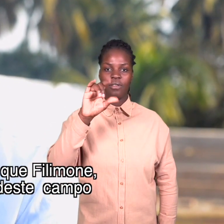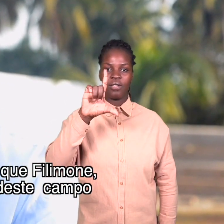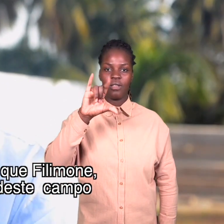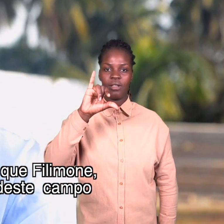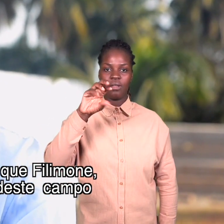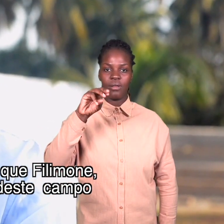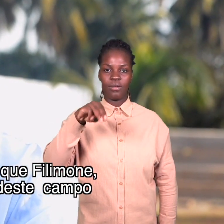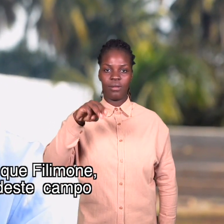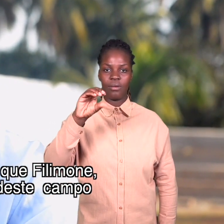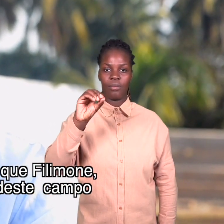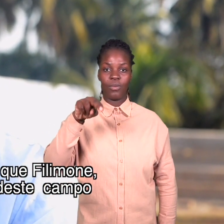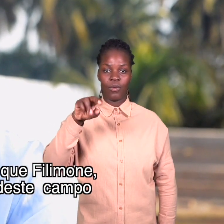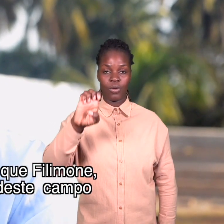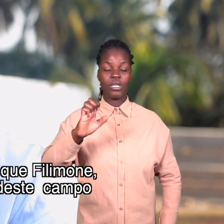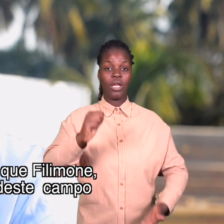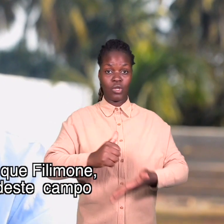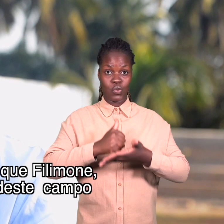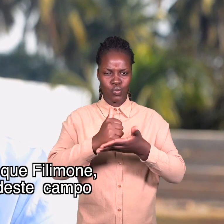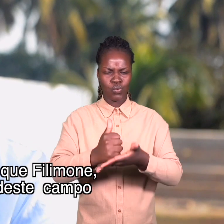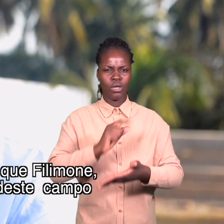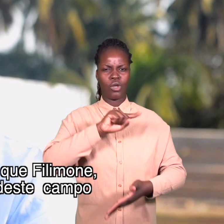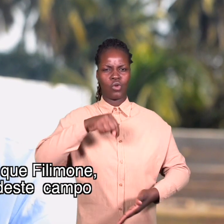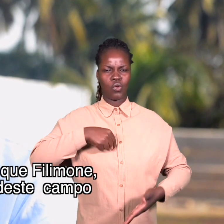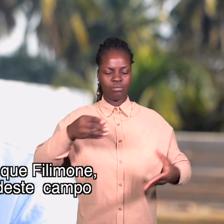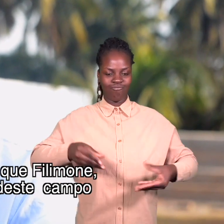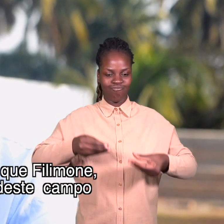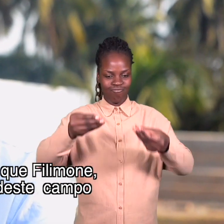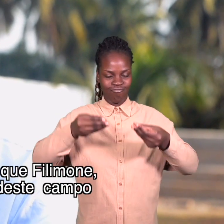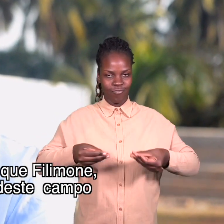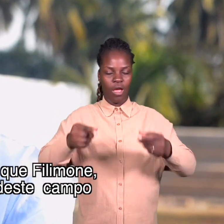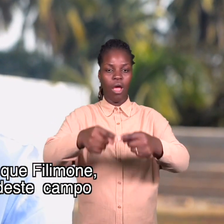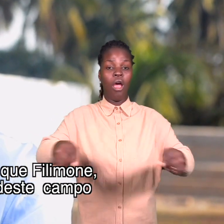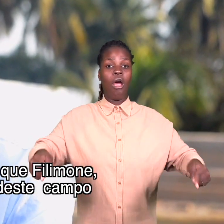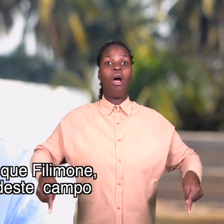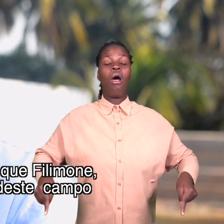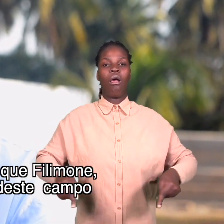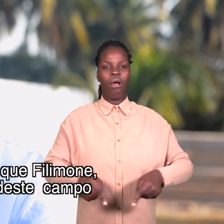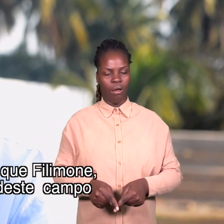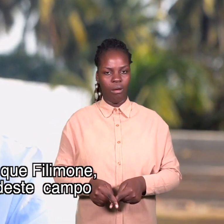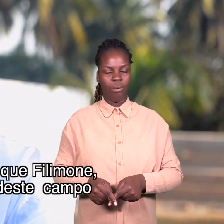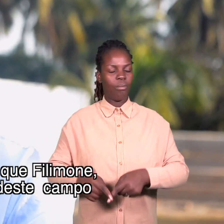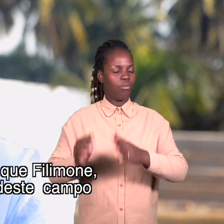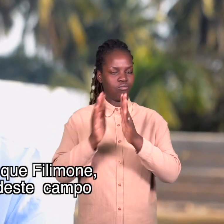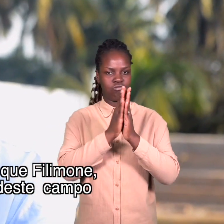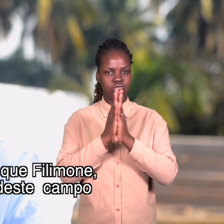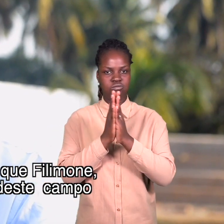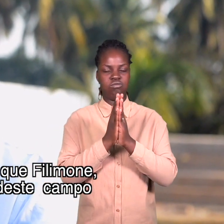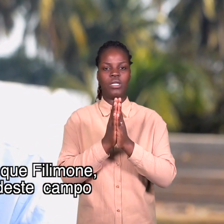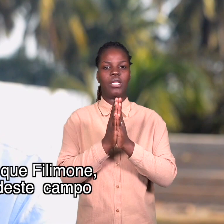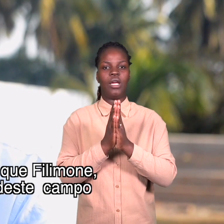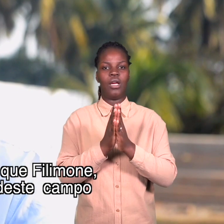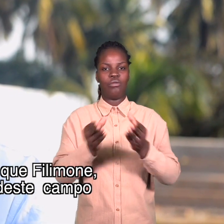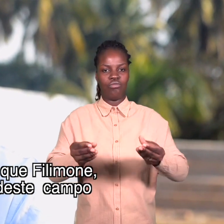Estamos felizes pelo apoio que Filimone deu-nos pela construção deste